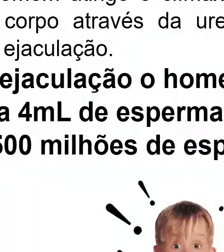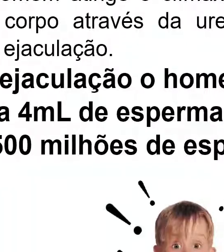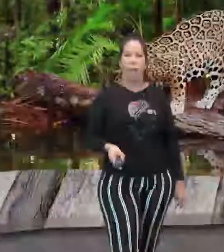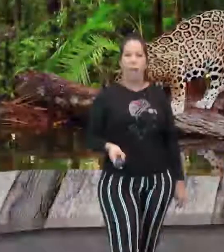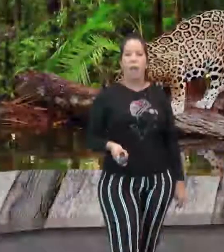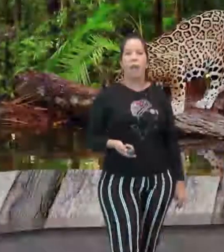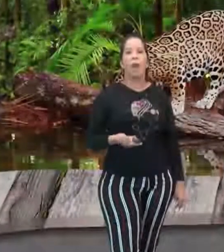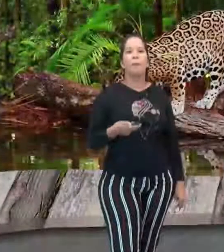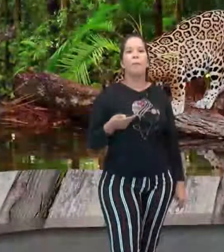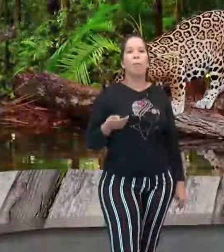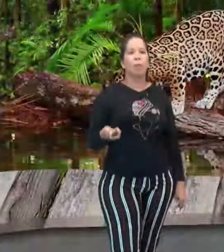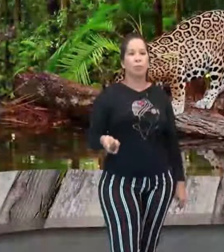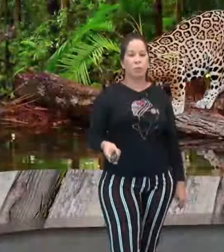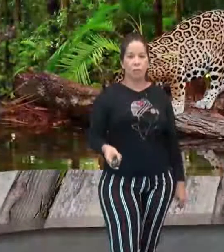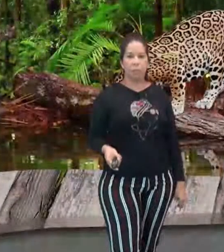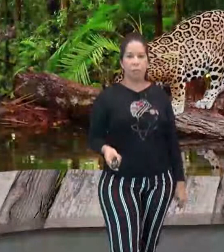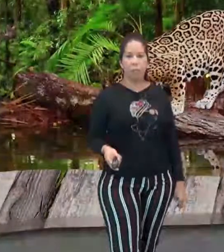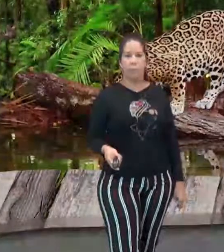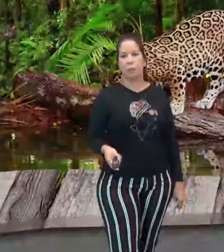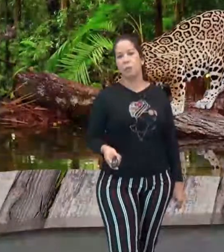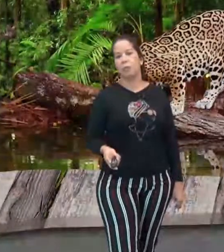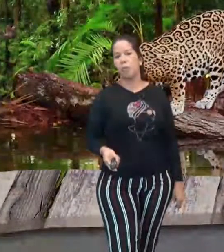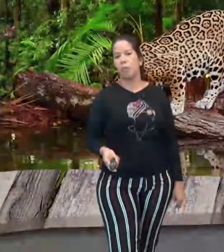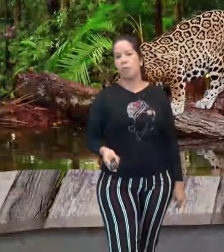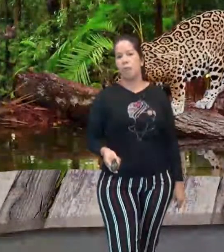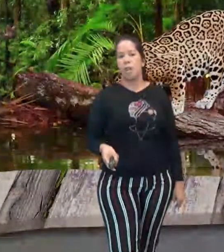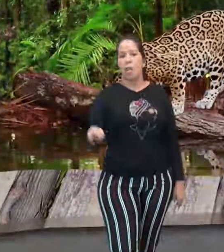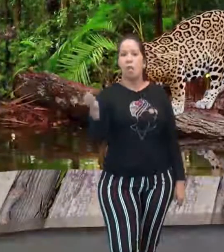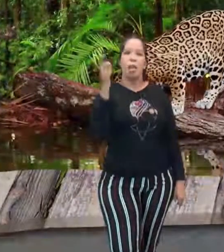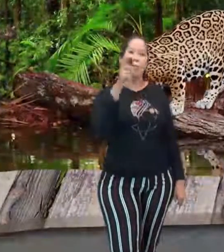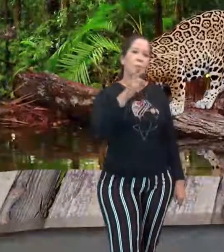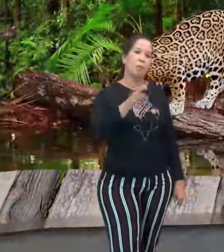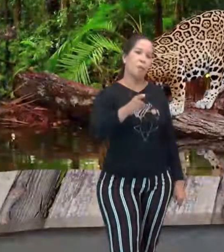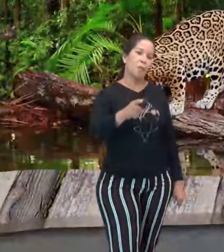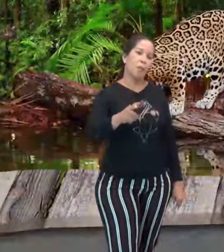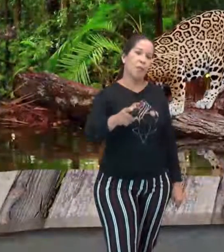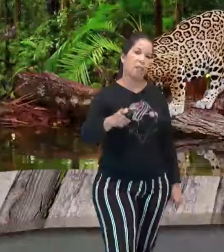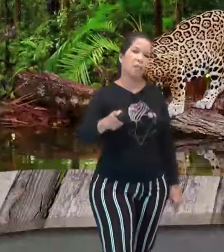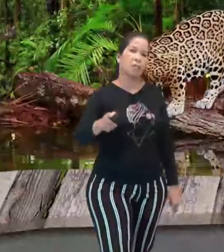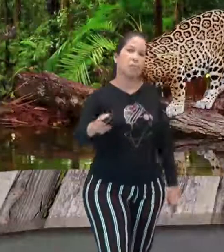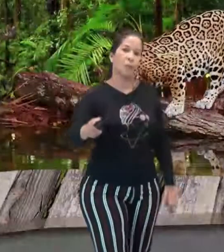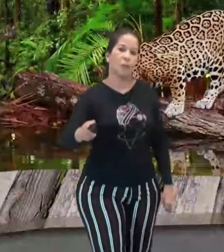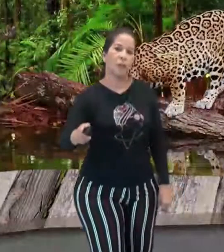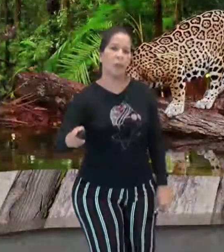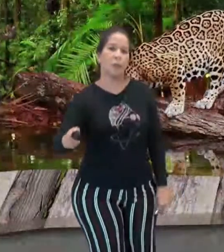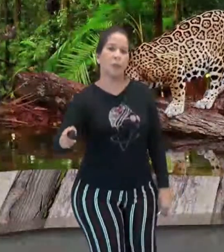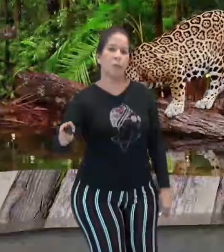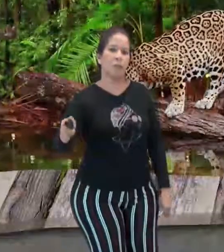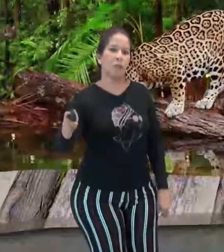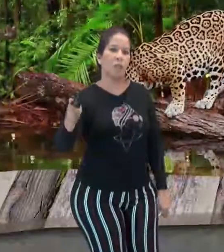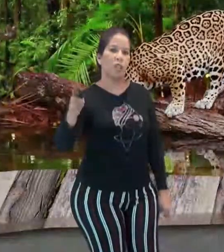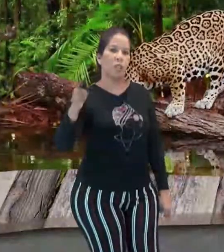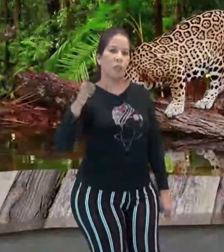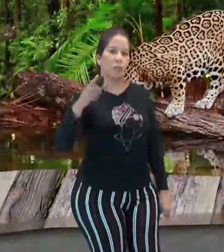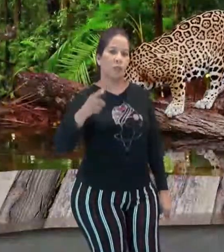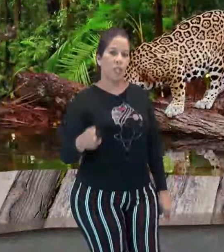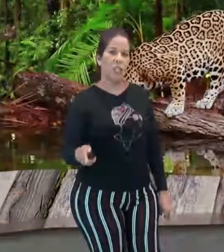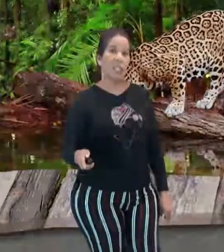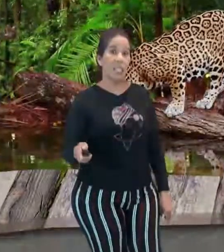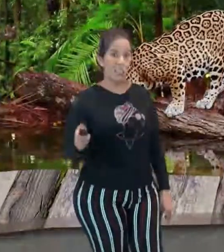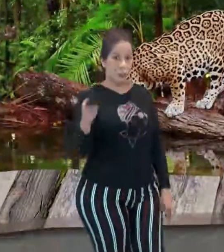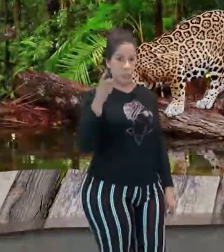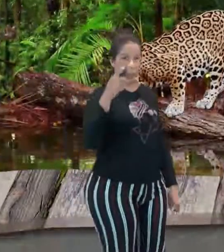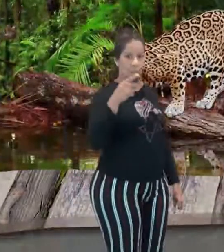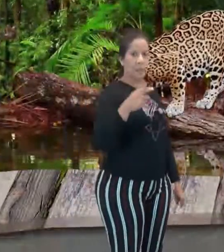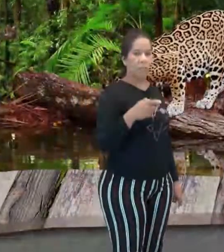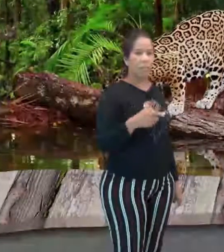espermatozoides. É muito espermatozoide. Lembra quando nós estávamos falando do processo de gametogênese